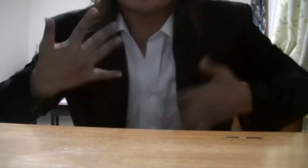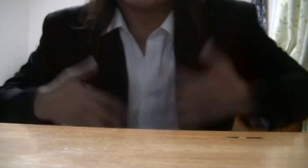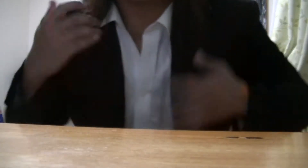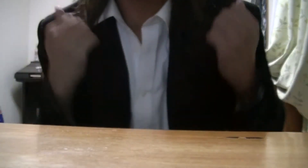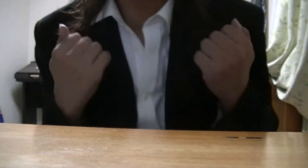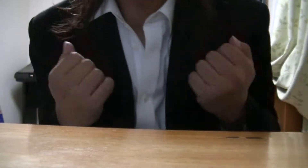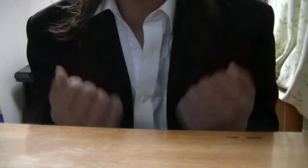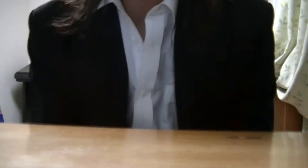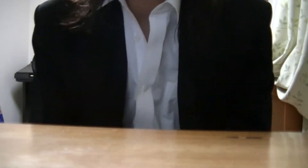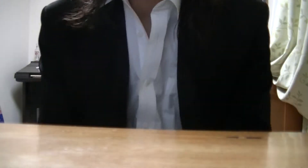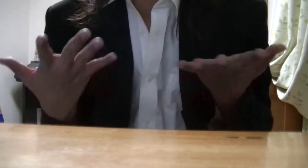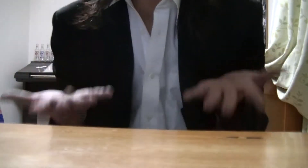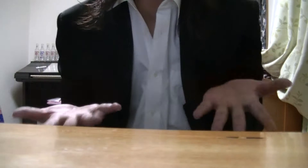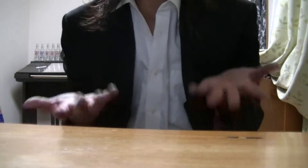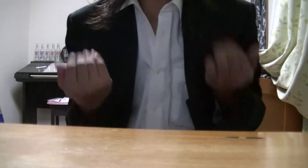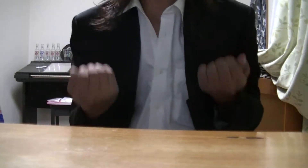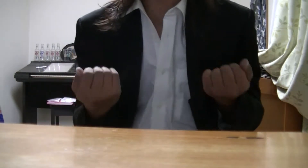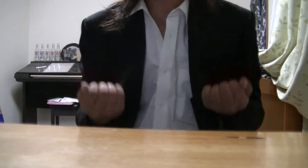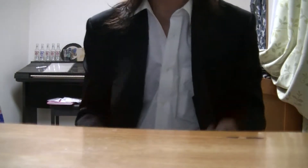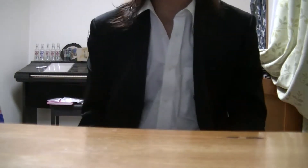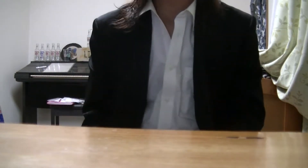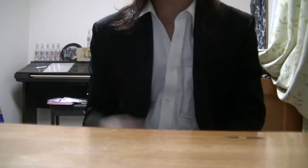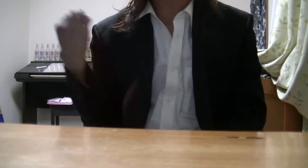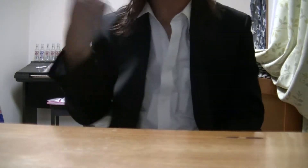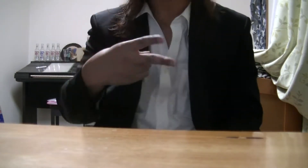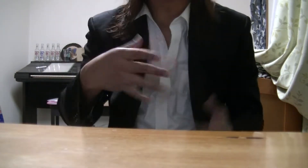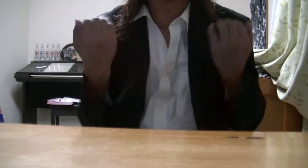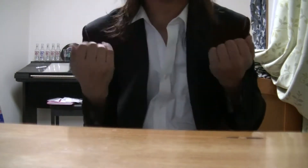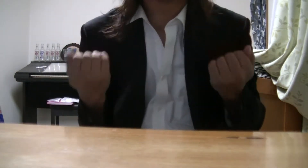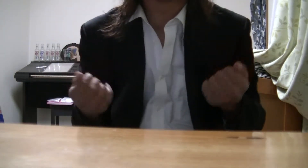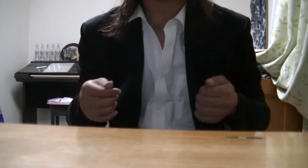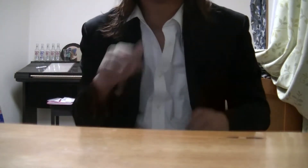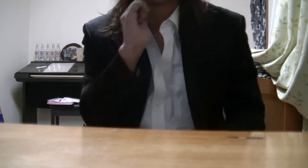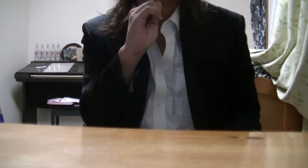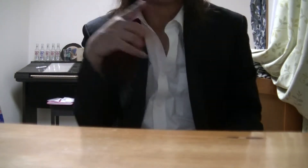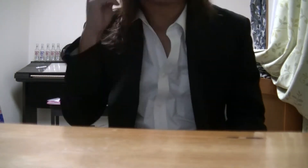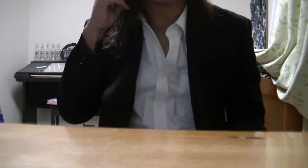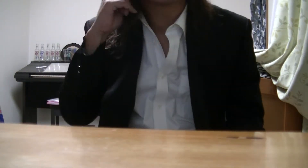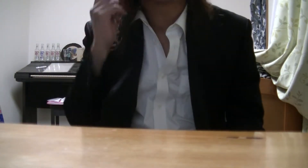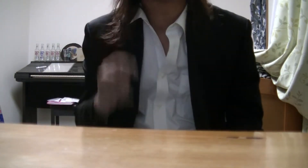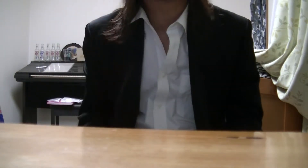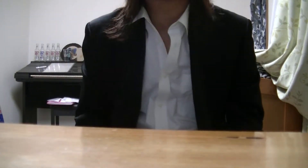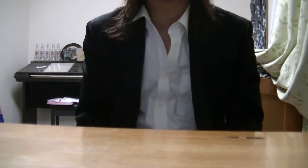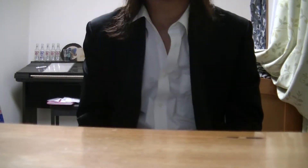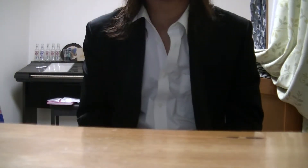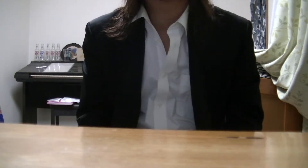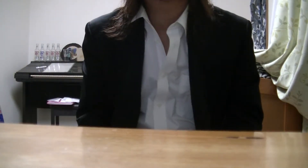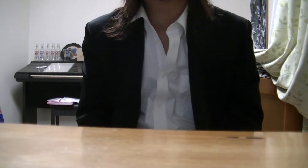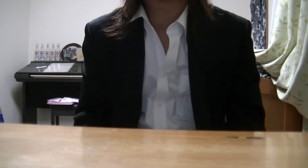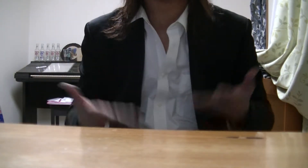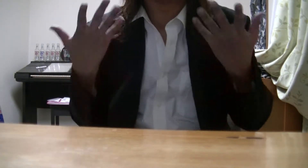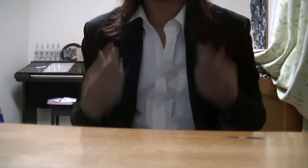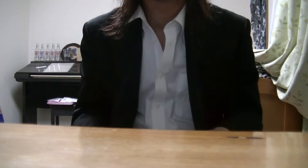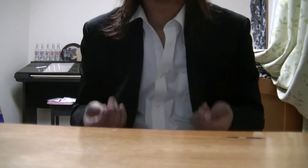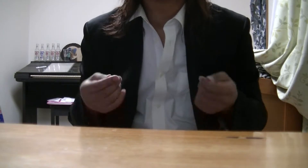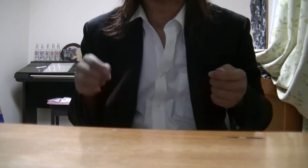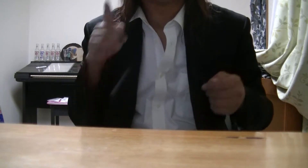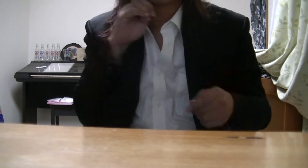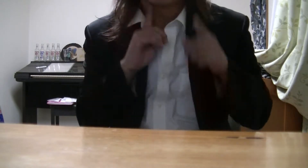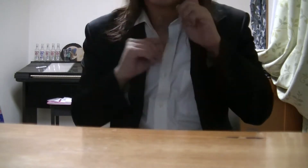って2回目会ったんだって思えばいいじゃないですか。今日が最後だなって悲しむじゃないですよ、